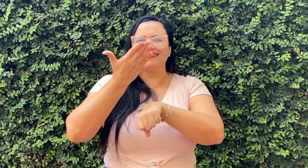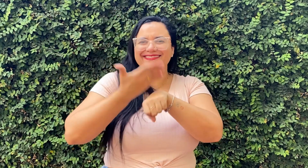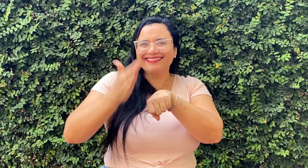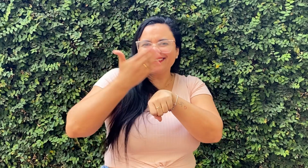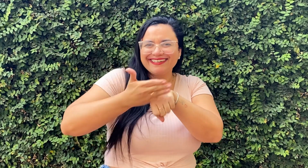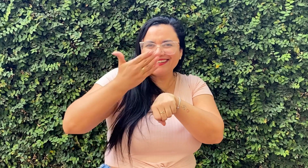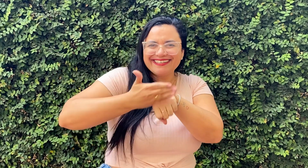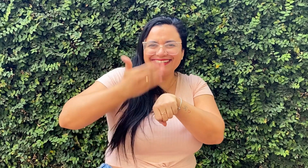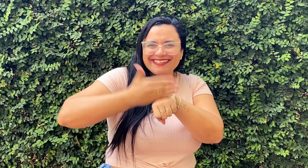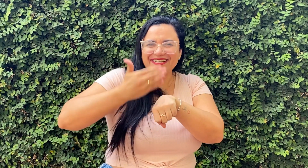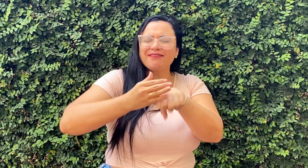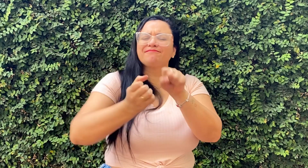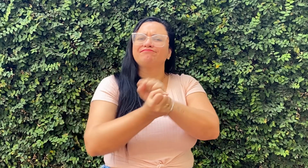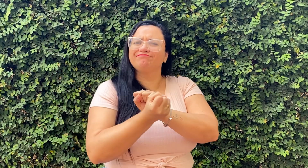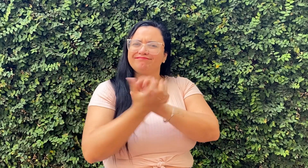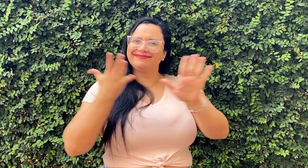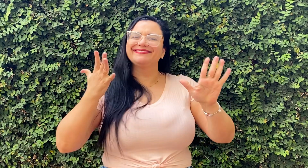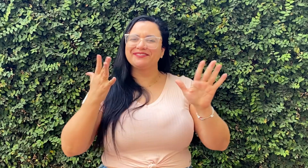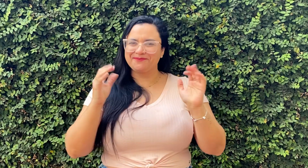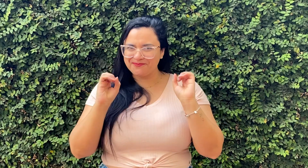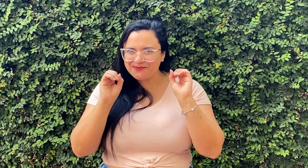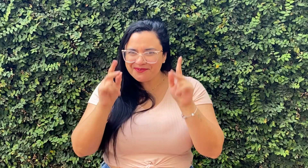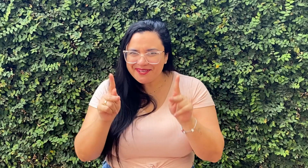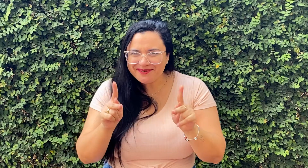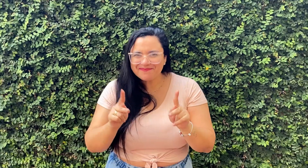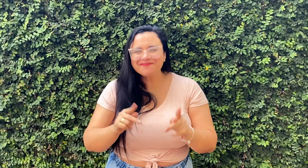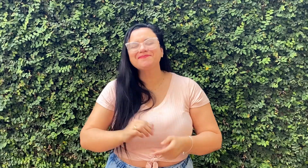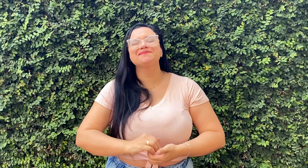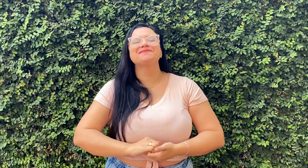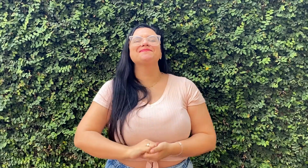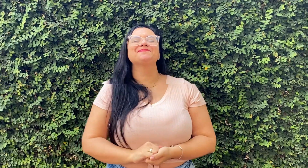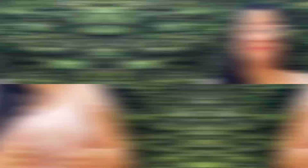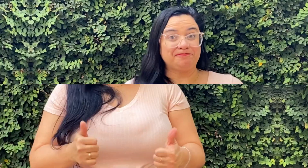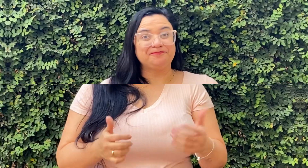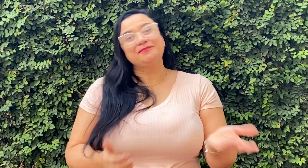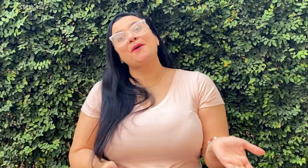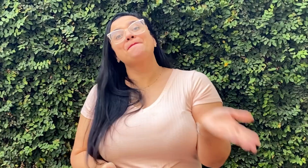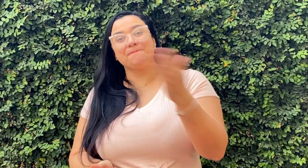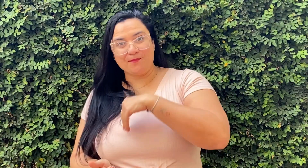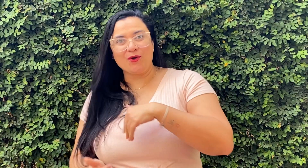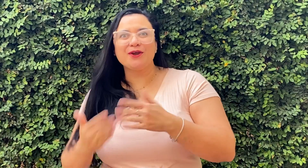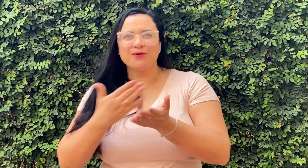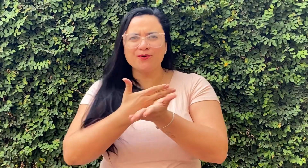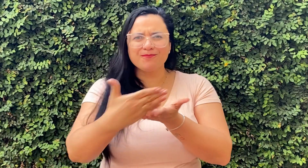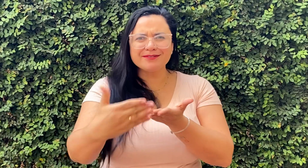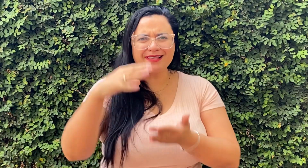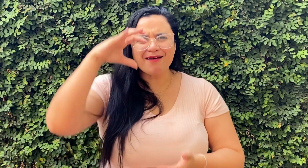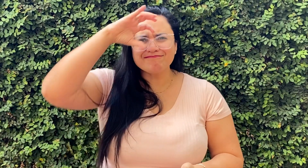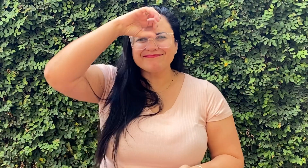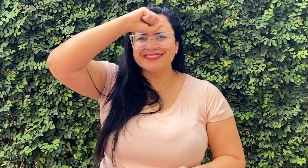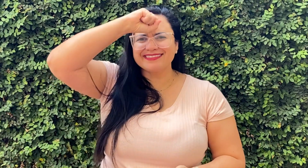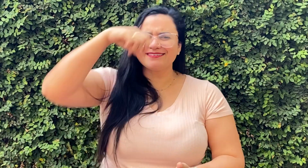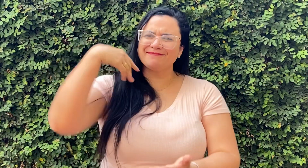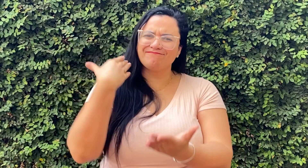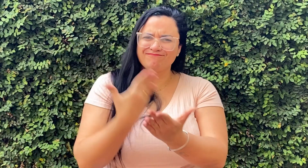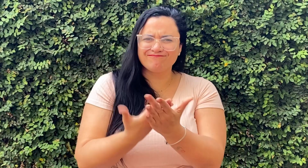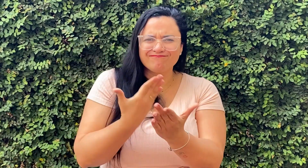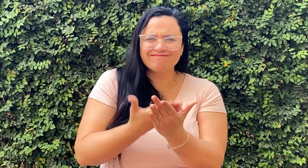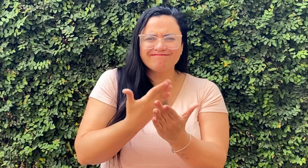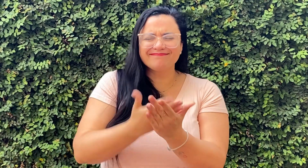aumentando o seu vocabulário, treinando a tua fluência, ok? Então, bora começar a aprender? Estudar